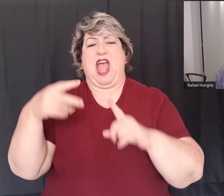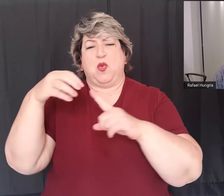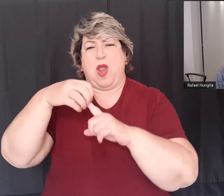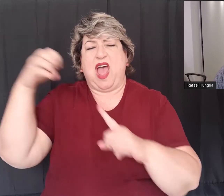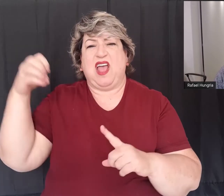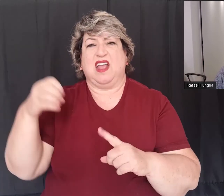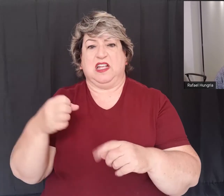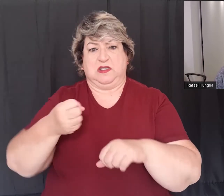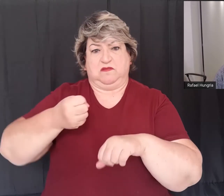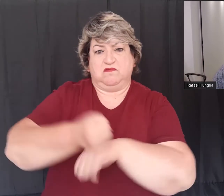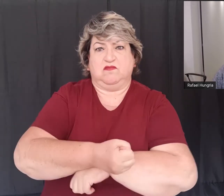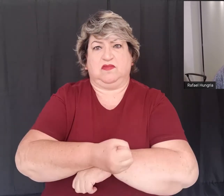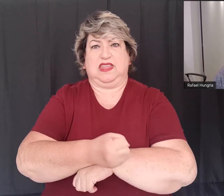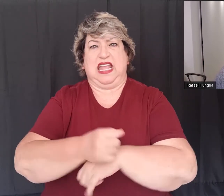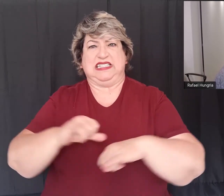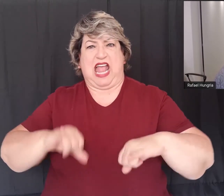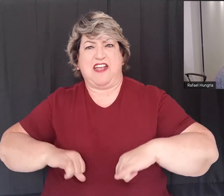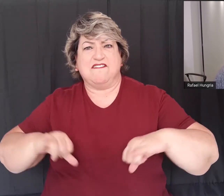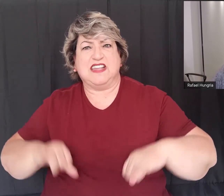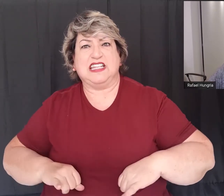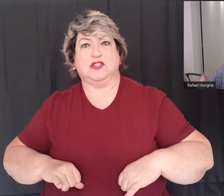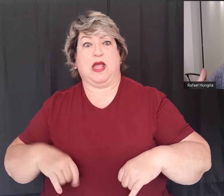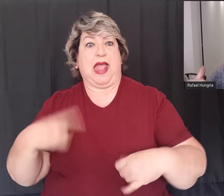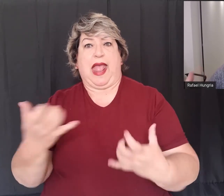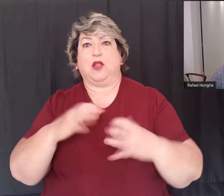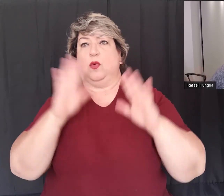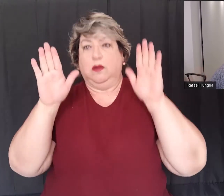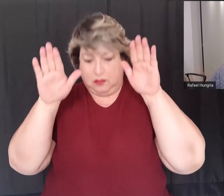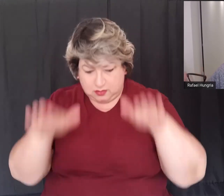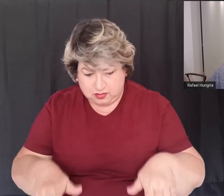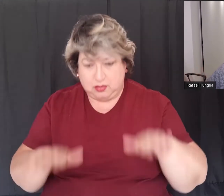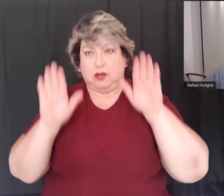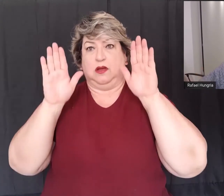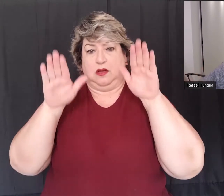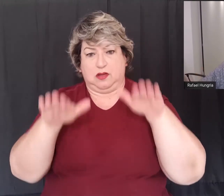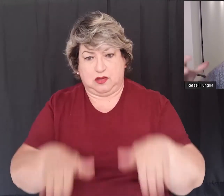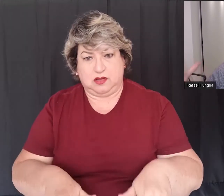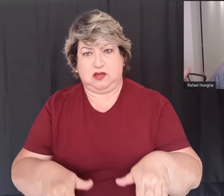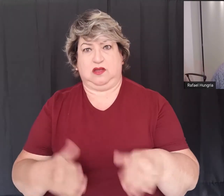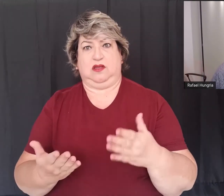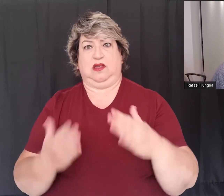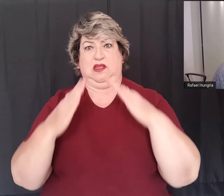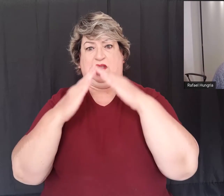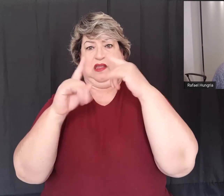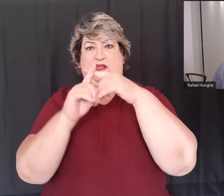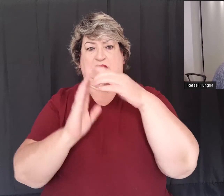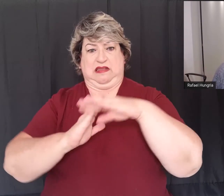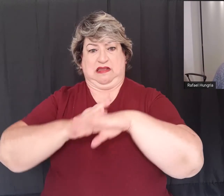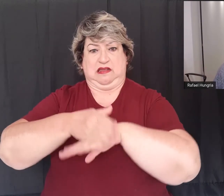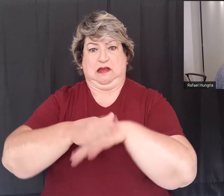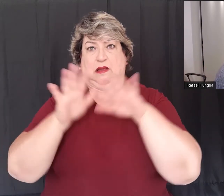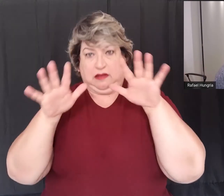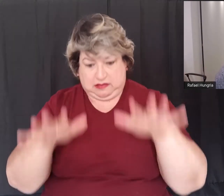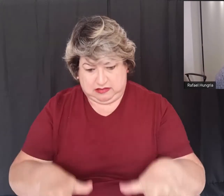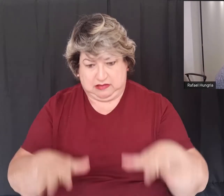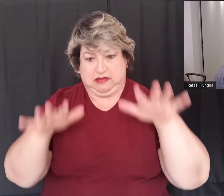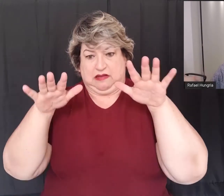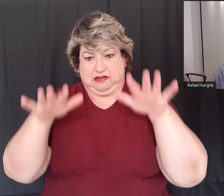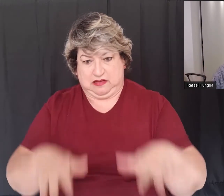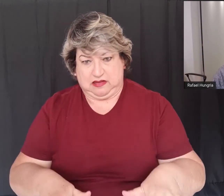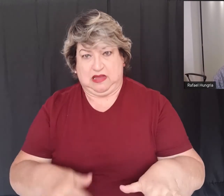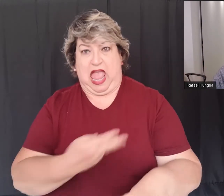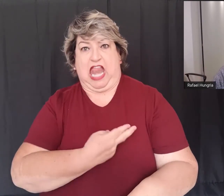sacrifício, rituais, cerimoniais. Eles querem ser adorados, eles querem que eles sejam vistos como deuses, querem que o ser